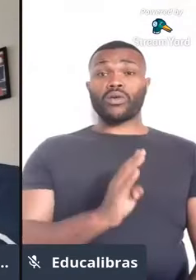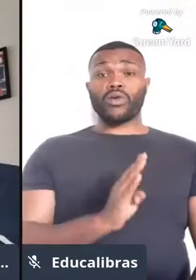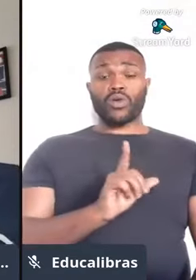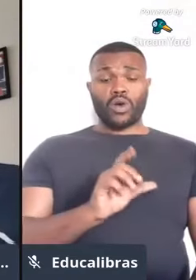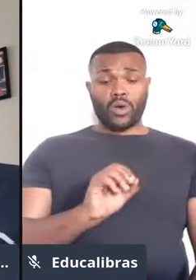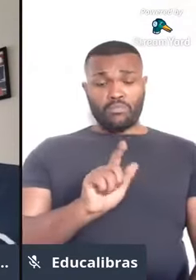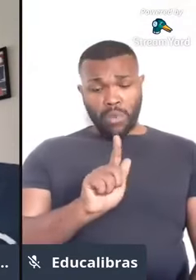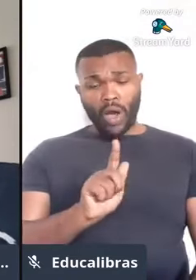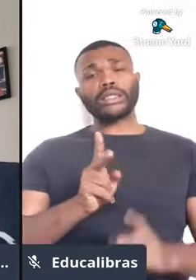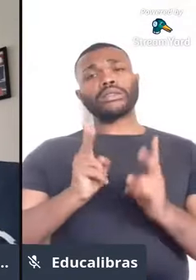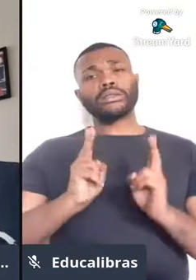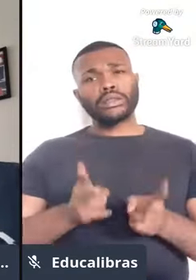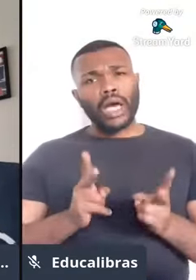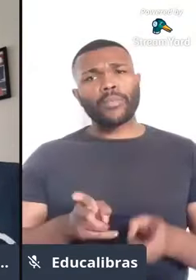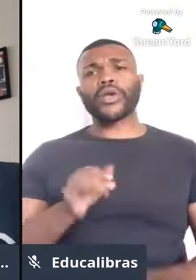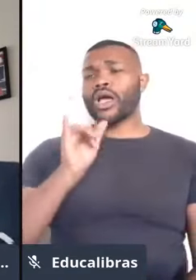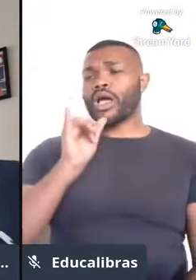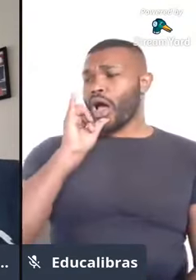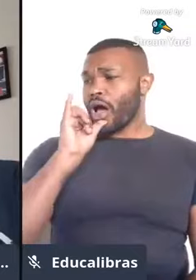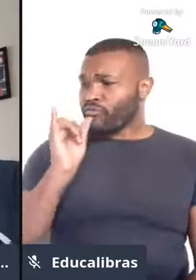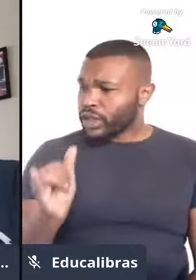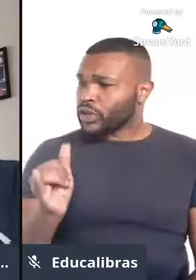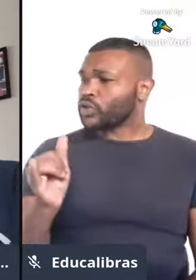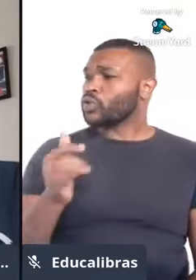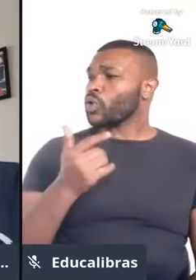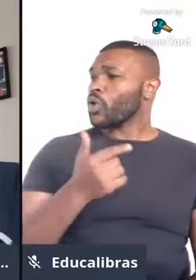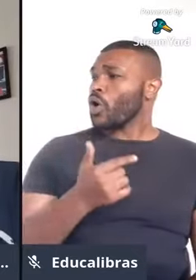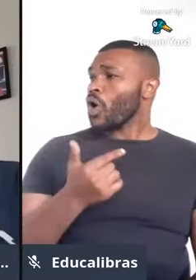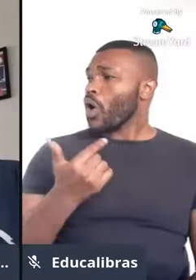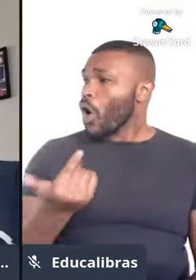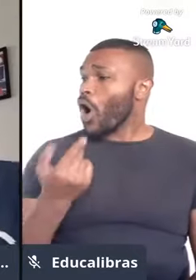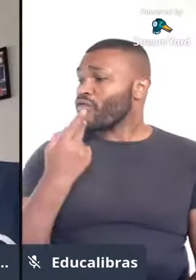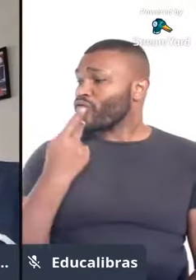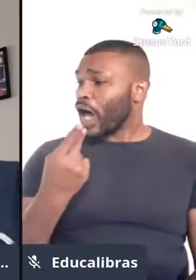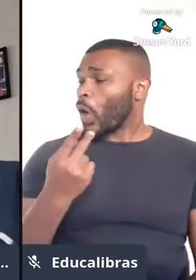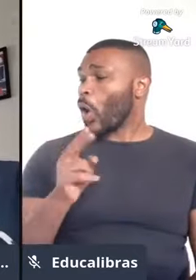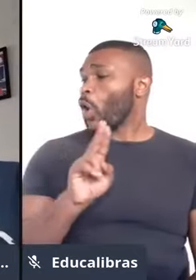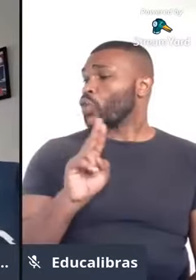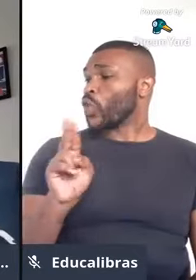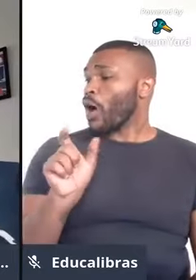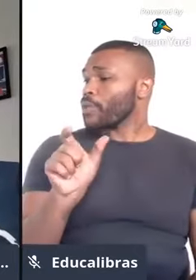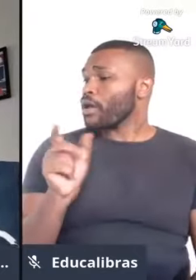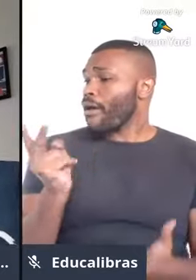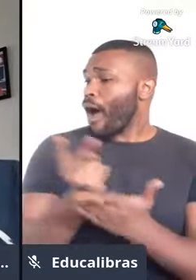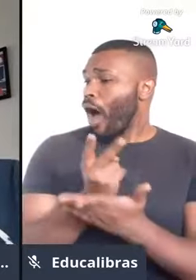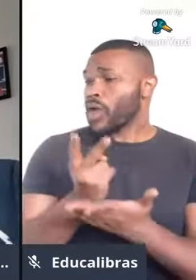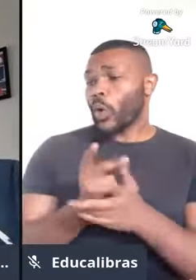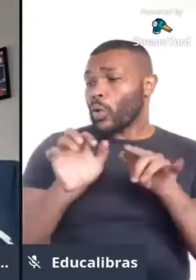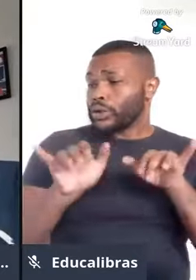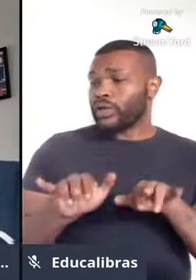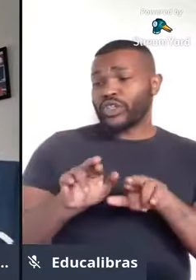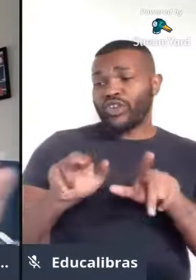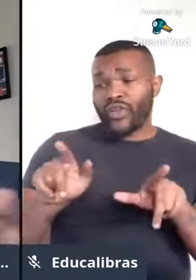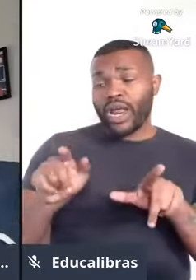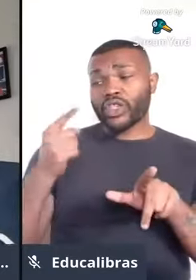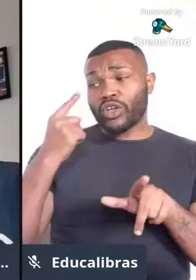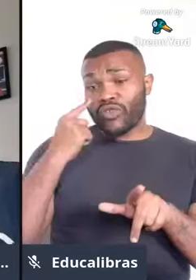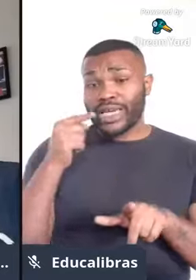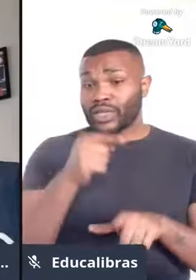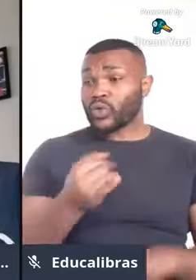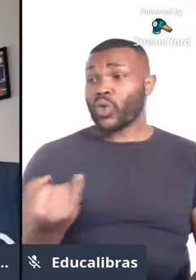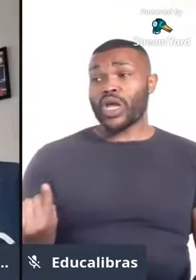tenho que falar, olha, chamaram meu blog na home com um termo errado, não foi isso que eu escrevi, olha, essa matéria é super importante, mas